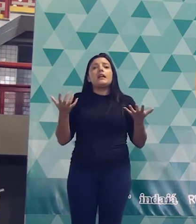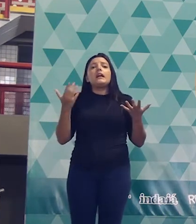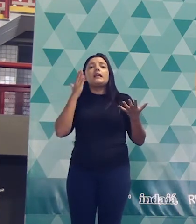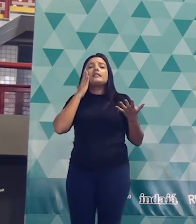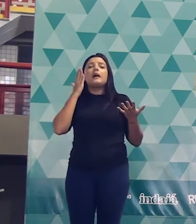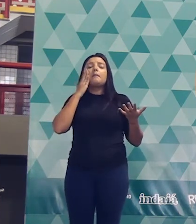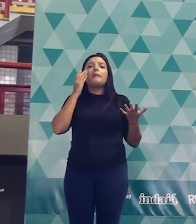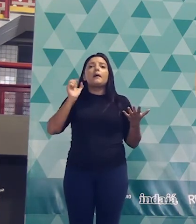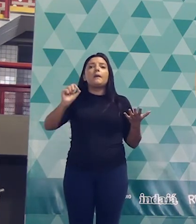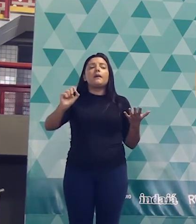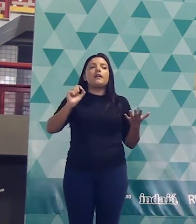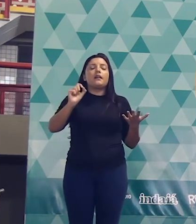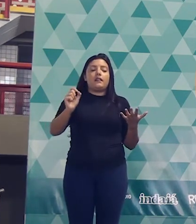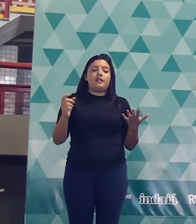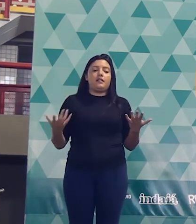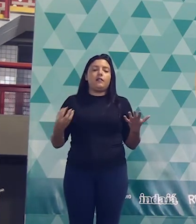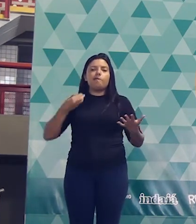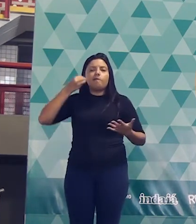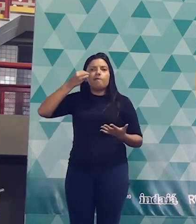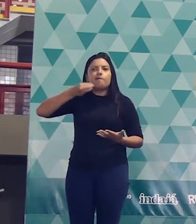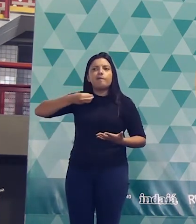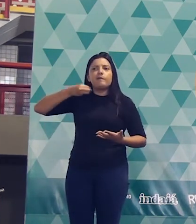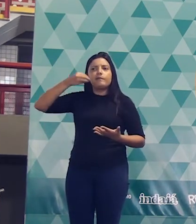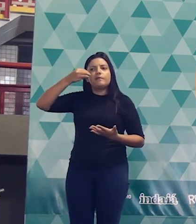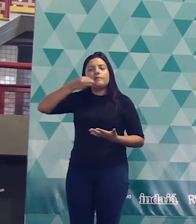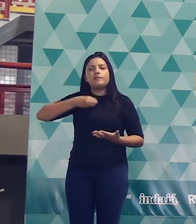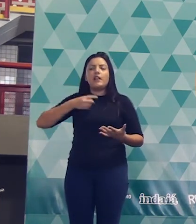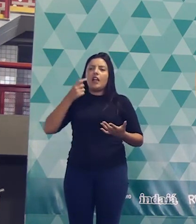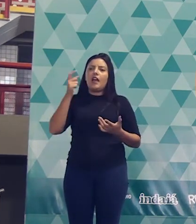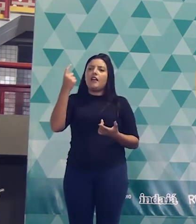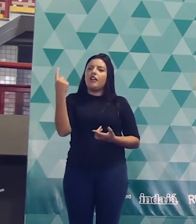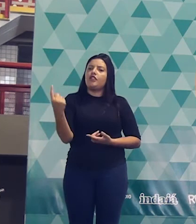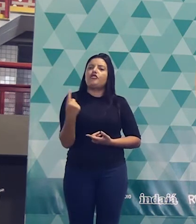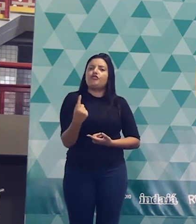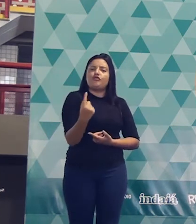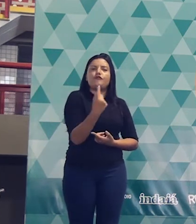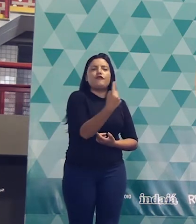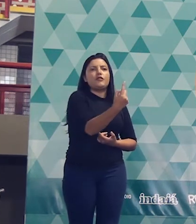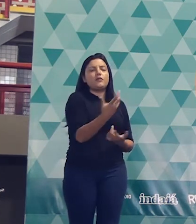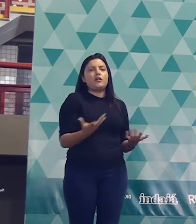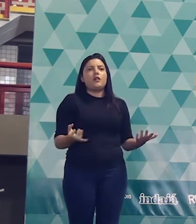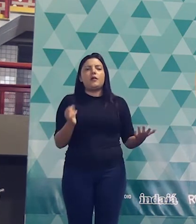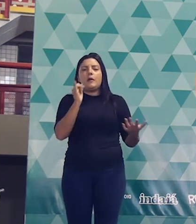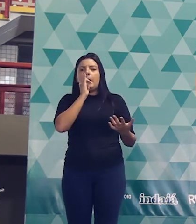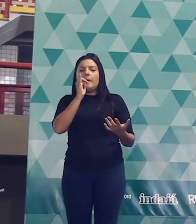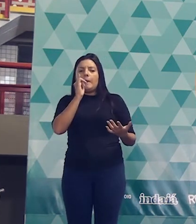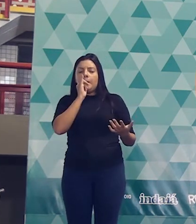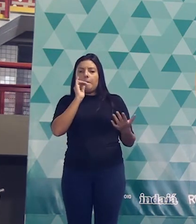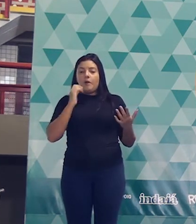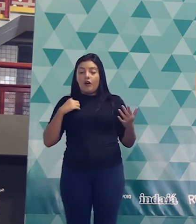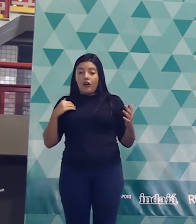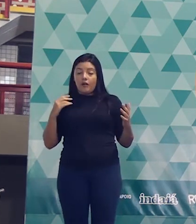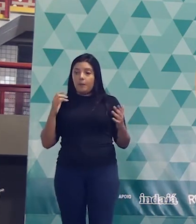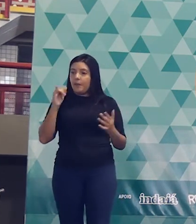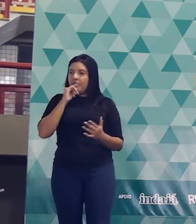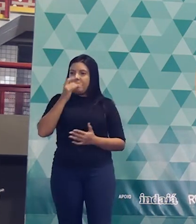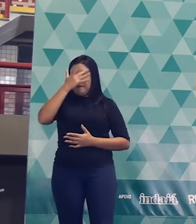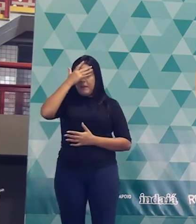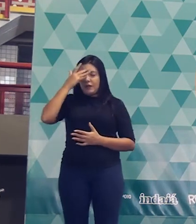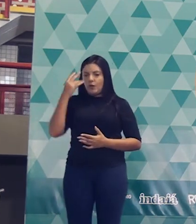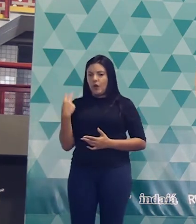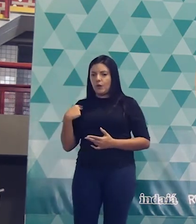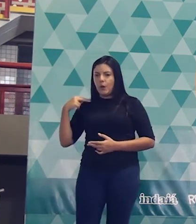ó? Que as experiências são individuais, né? Eu posso estar olhando para o mesmo ponto e vendo coisas